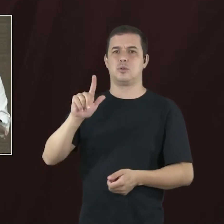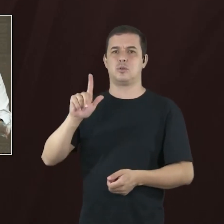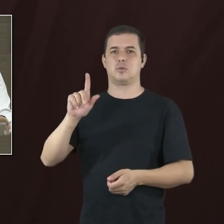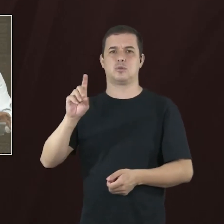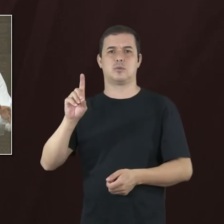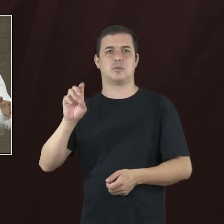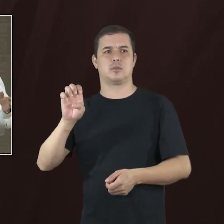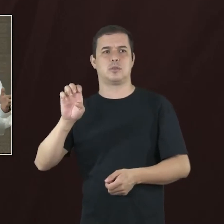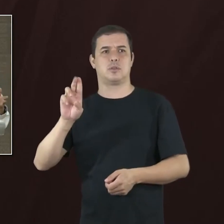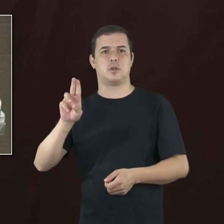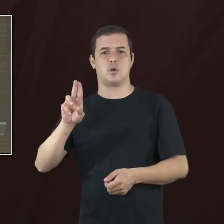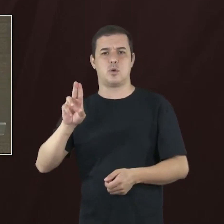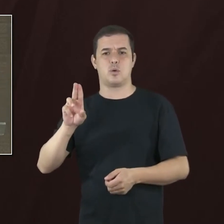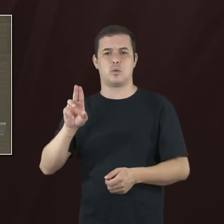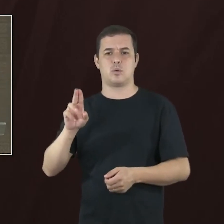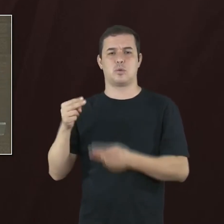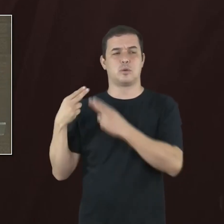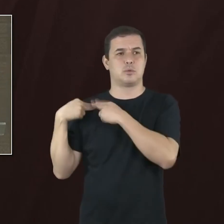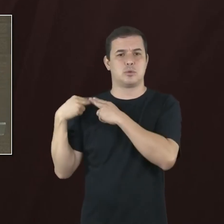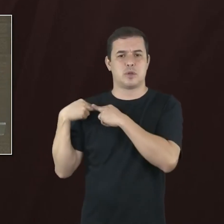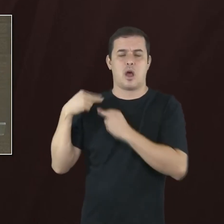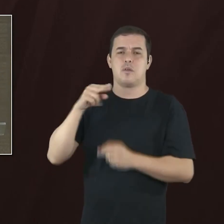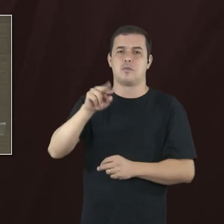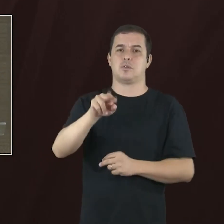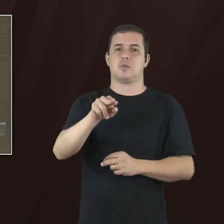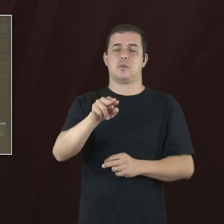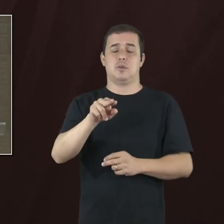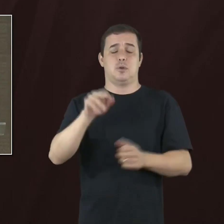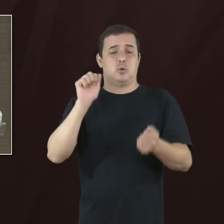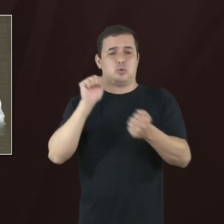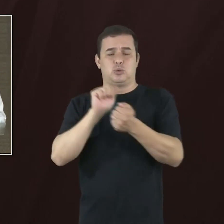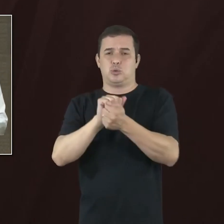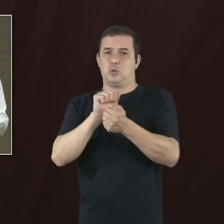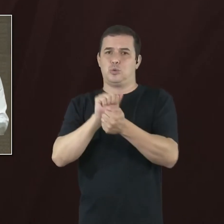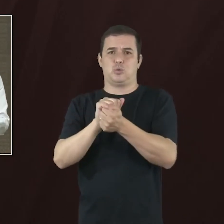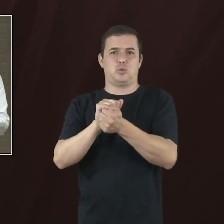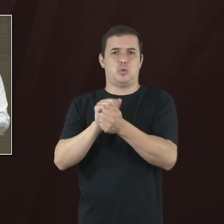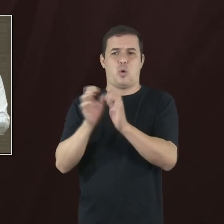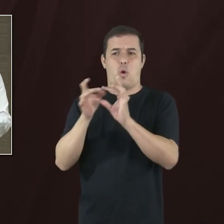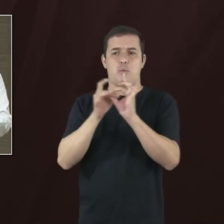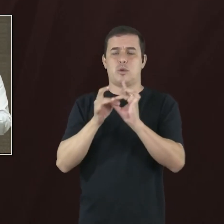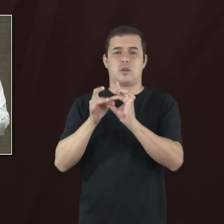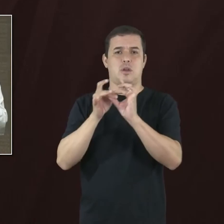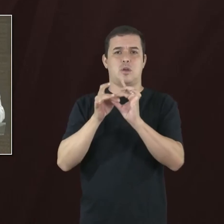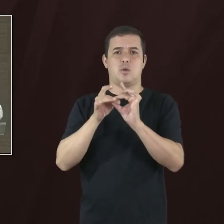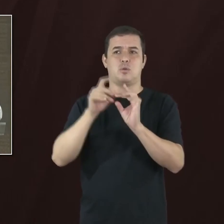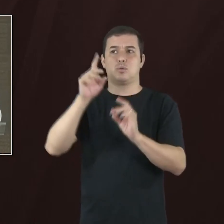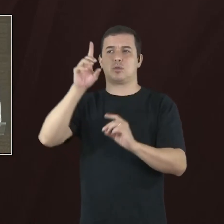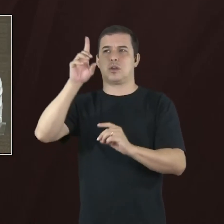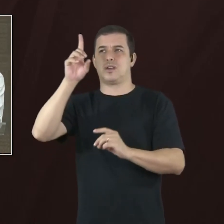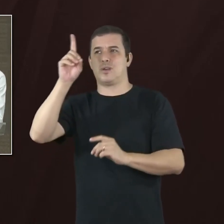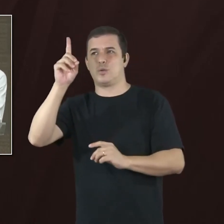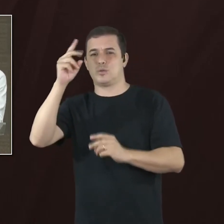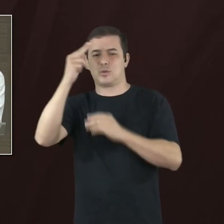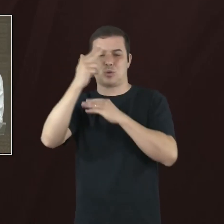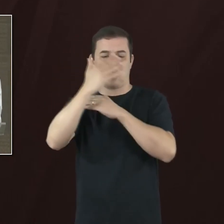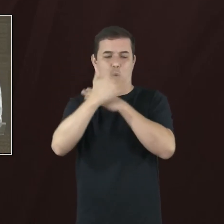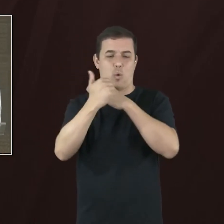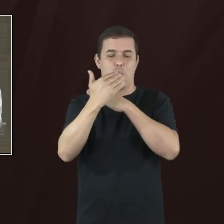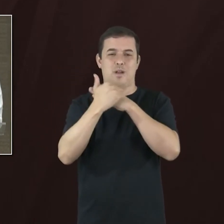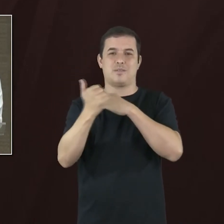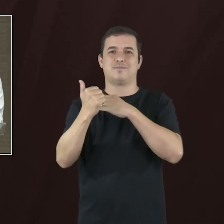irmãos. Que coisa linda, o Senhor nos colocou juntos, irmãos. Hoje nós somos companheiros